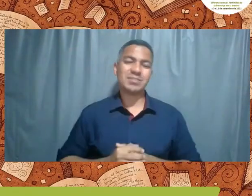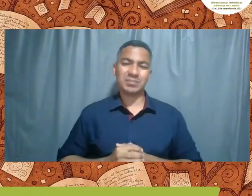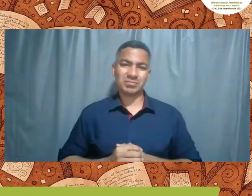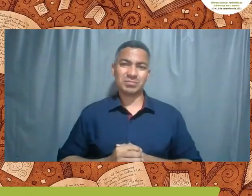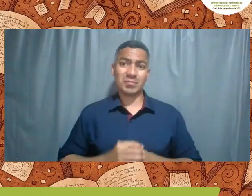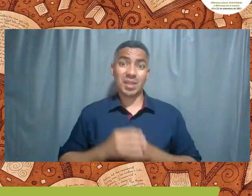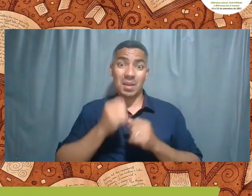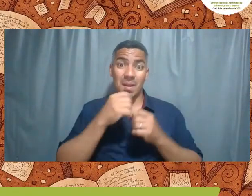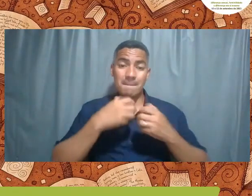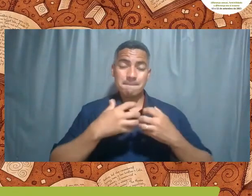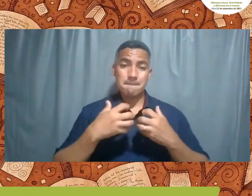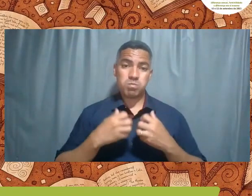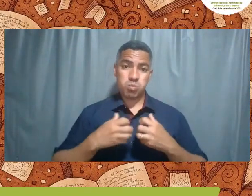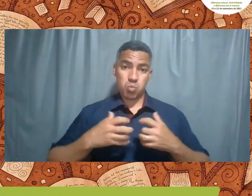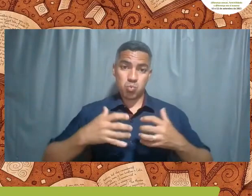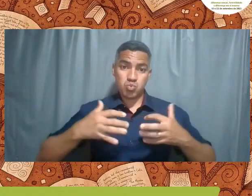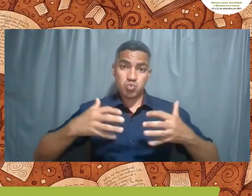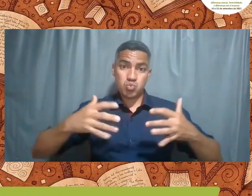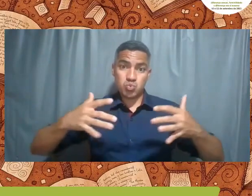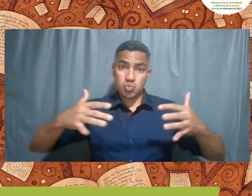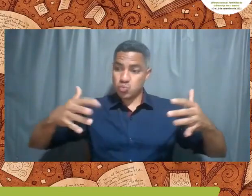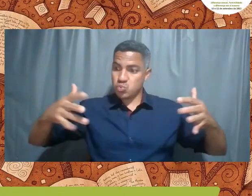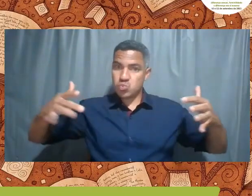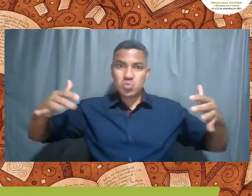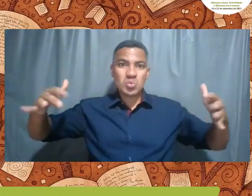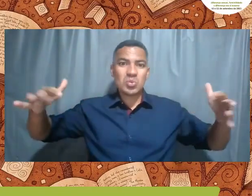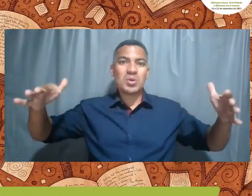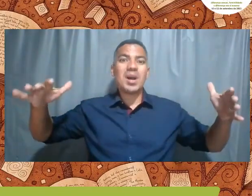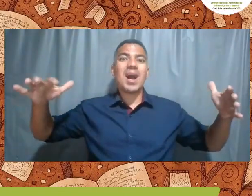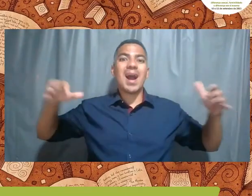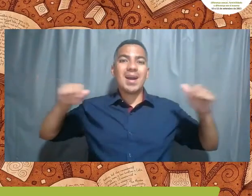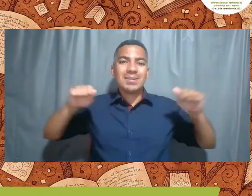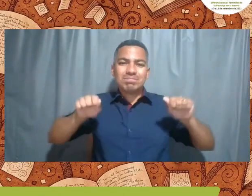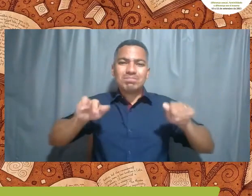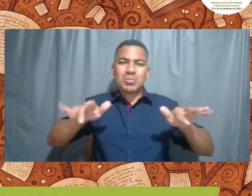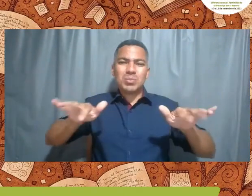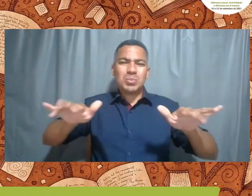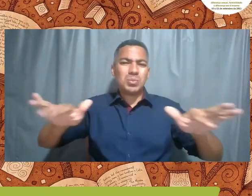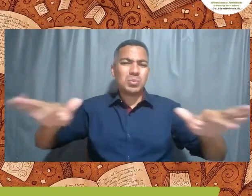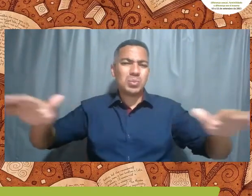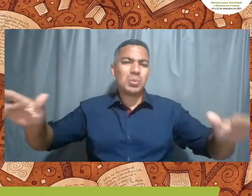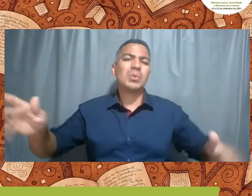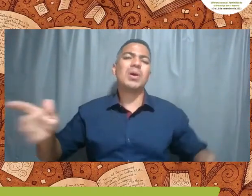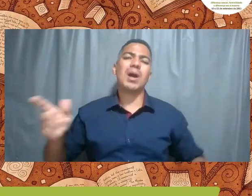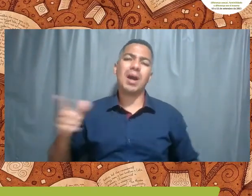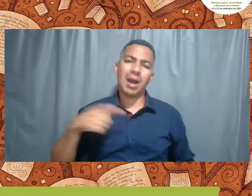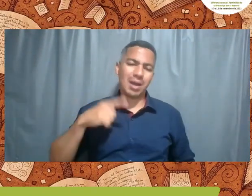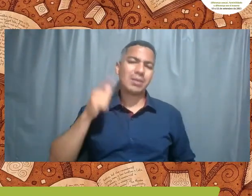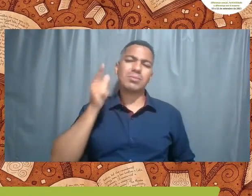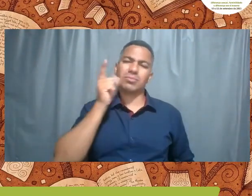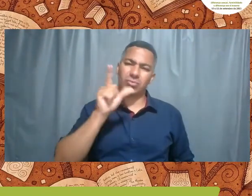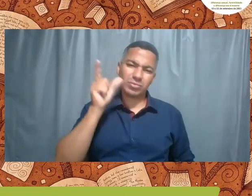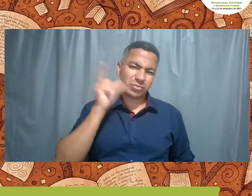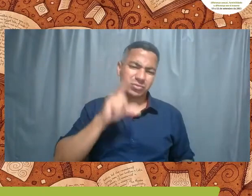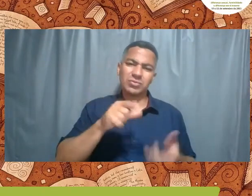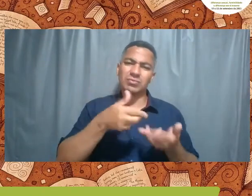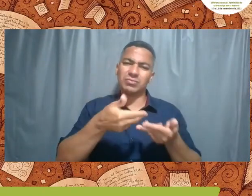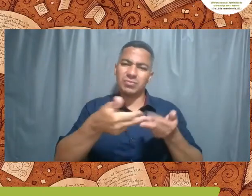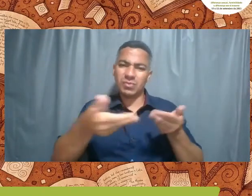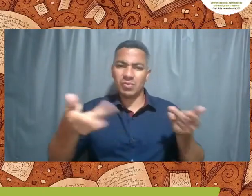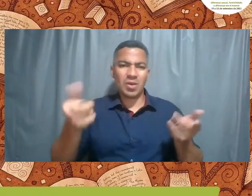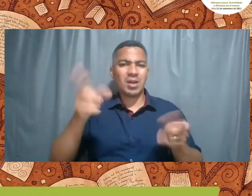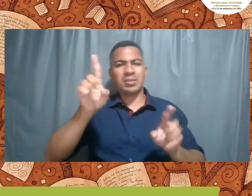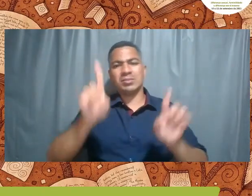e passaram a demandar, né, novas condições propriamente de existência, né, no